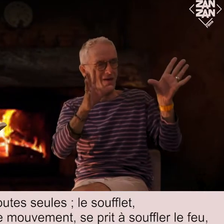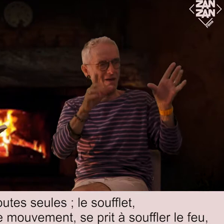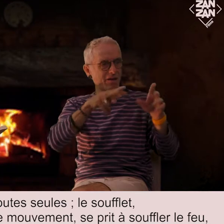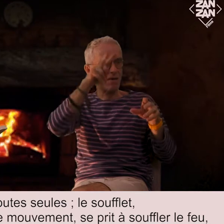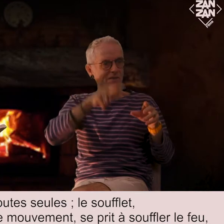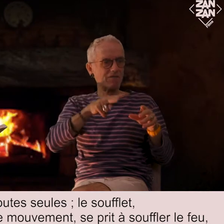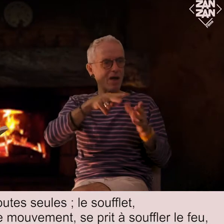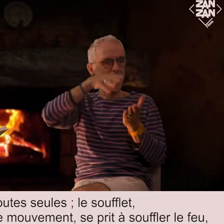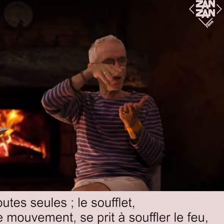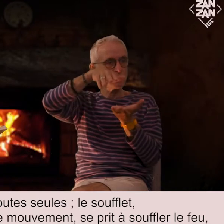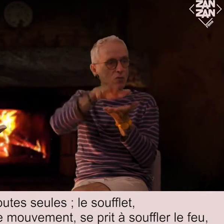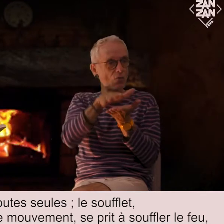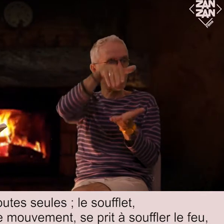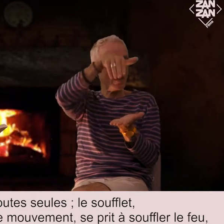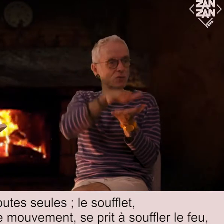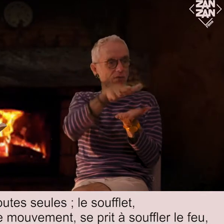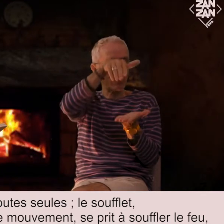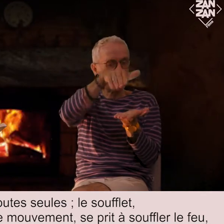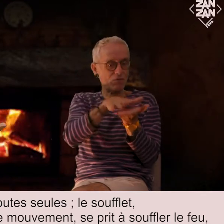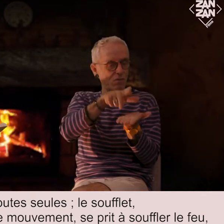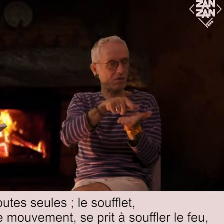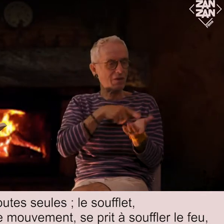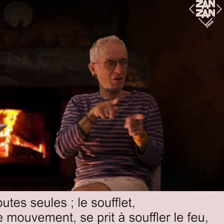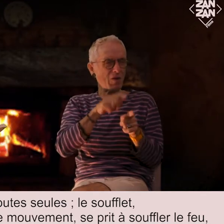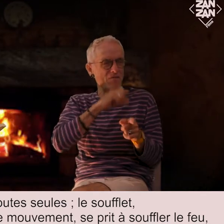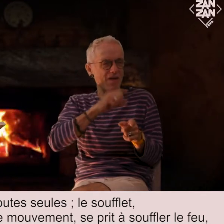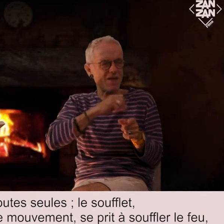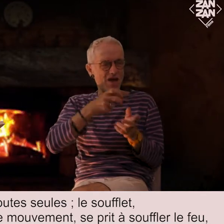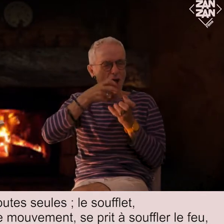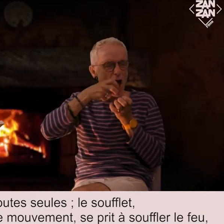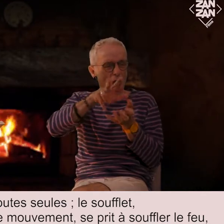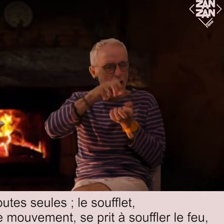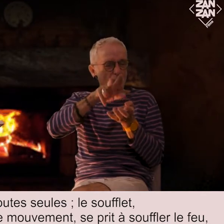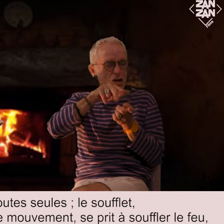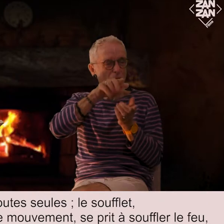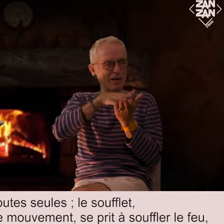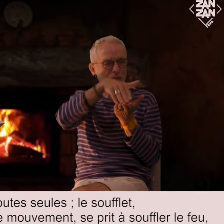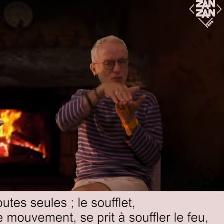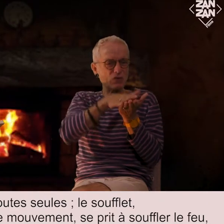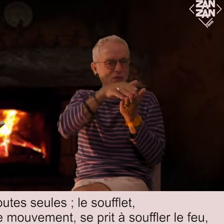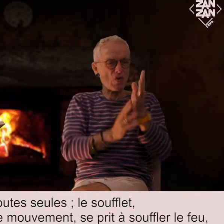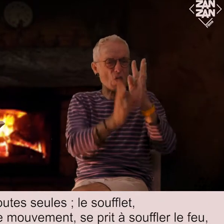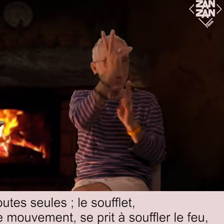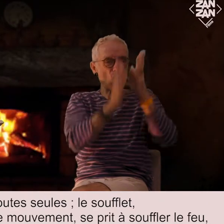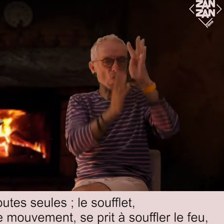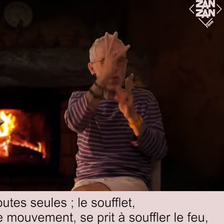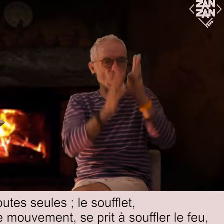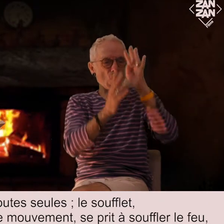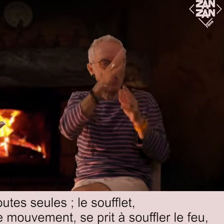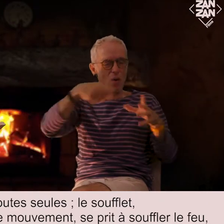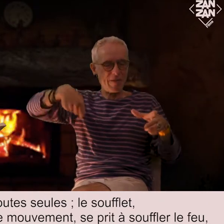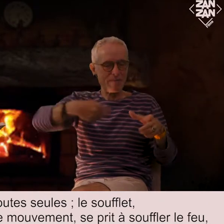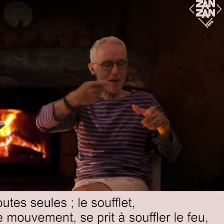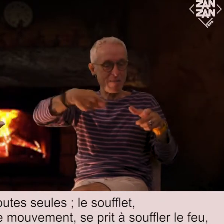se prit à souffler le feu, en râlant comme un vieillard asthmatique, pendant que les pincettes fourgonnaient dans les tisons et que la pelle